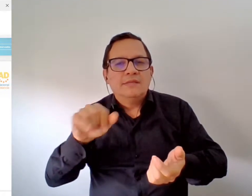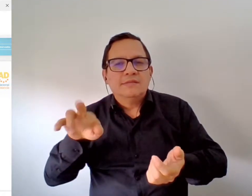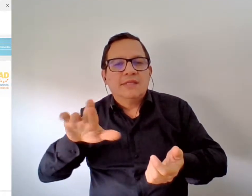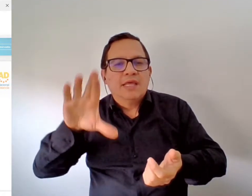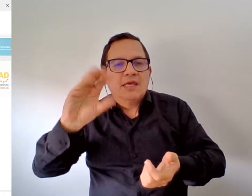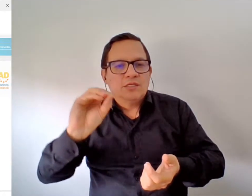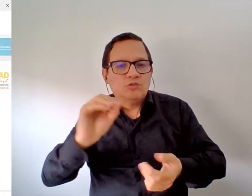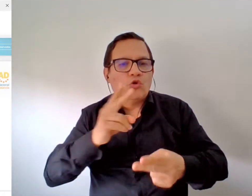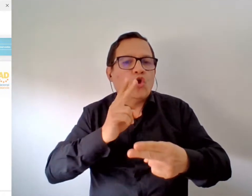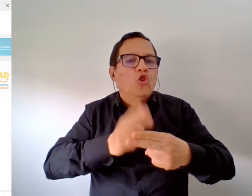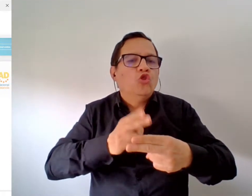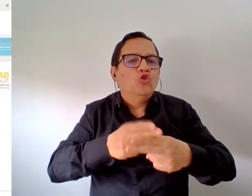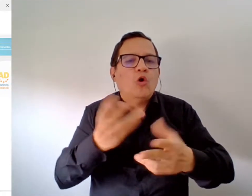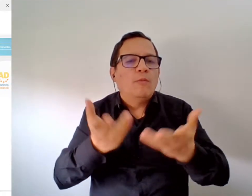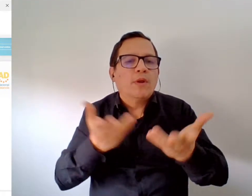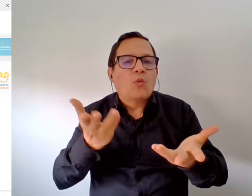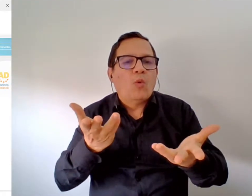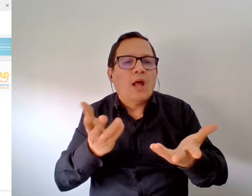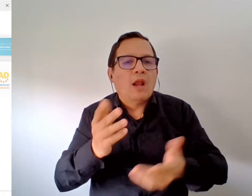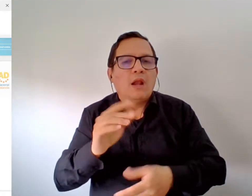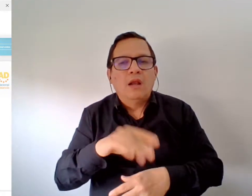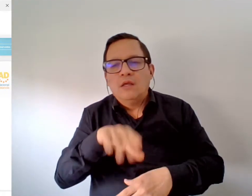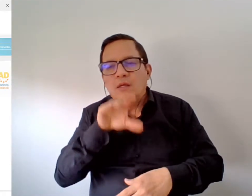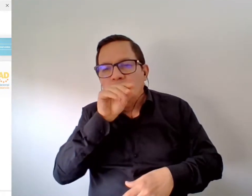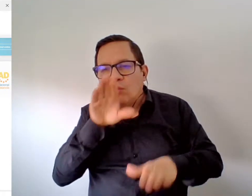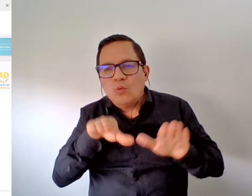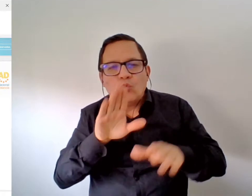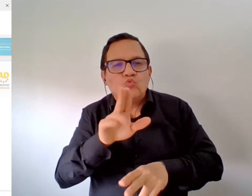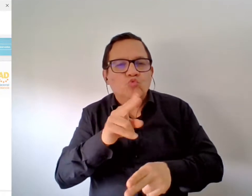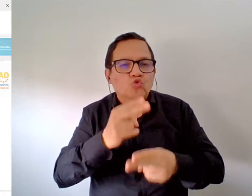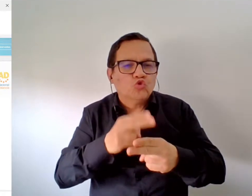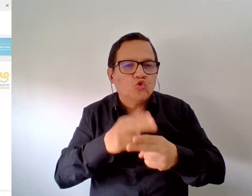Nombre de la distribución de Linux elegida.